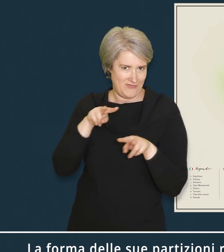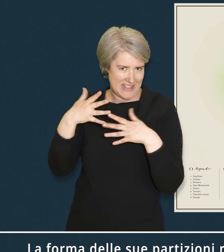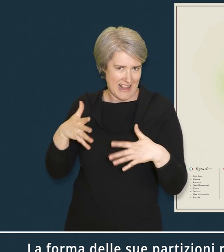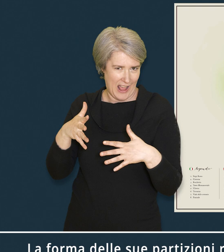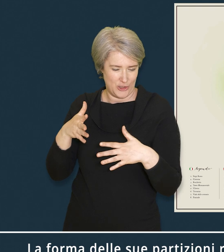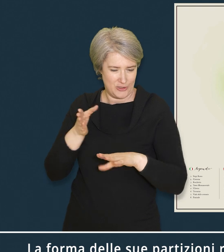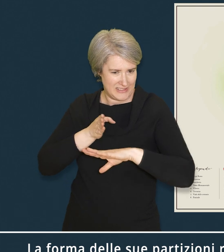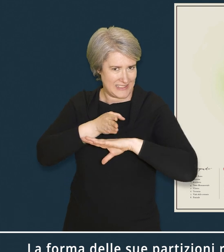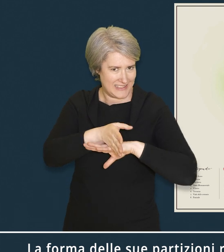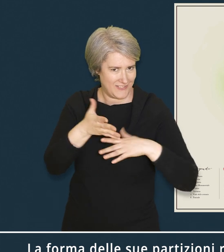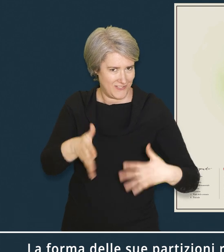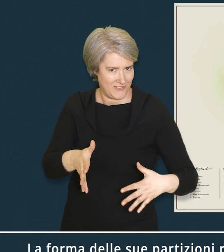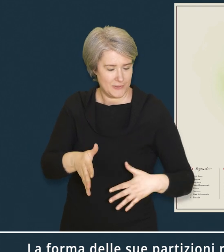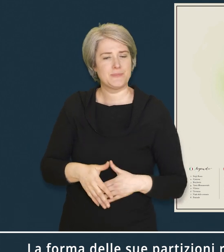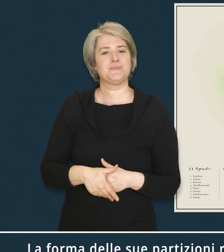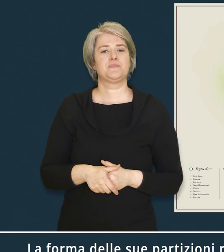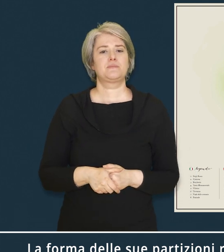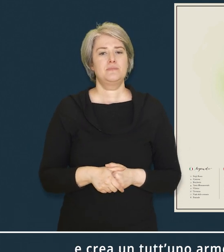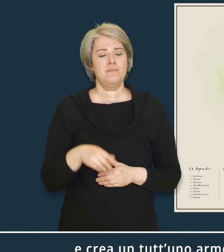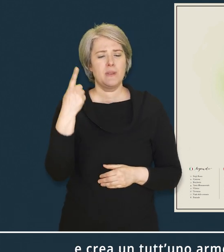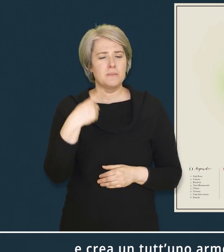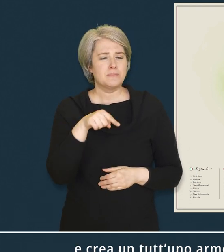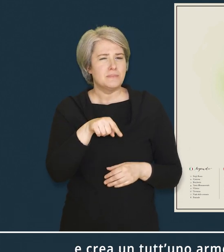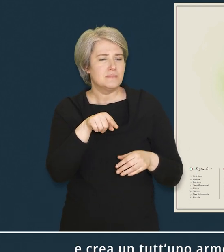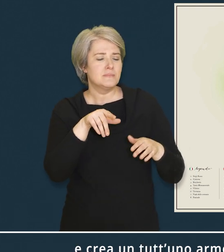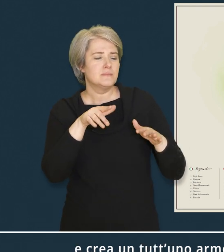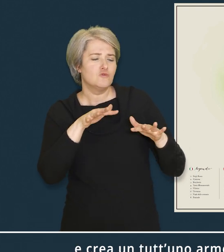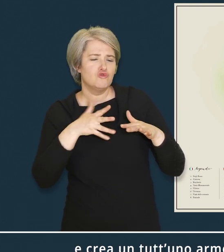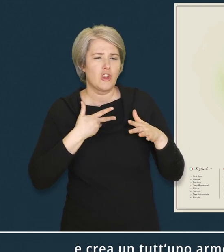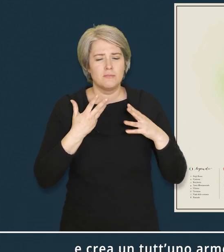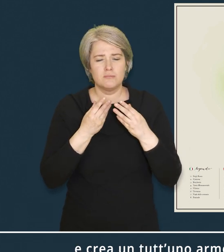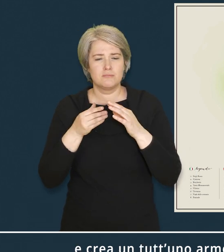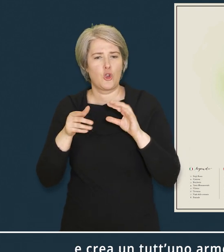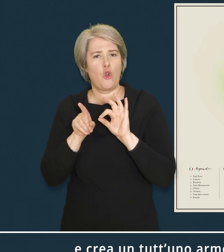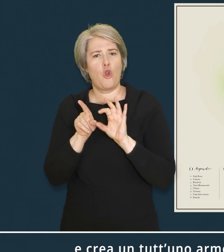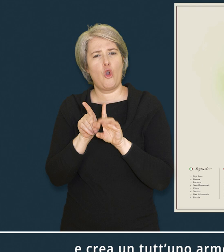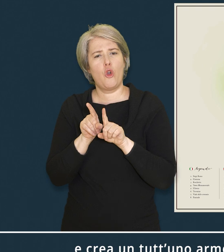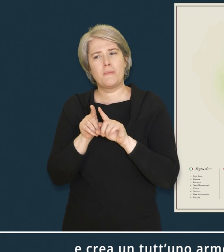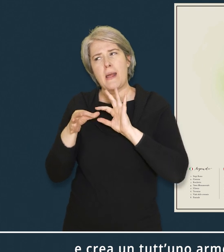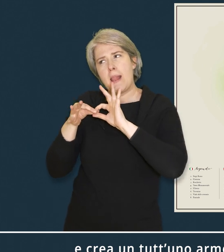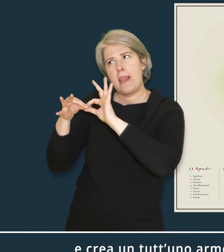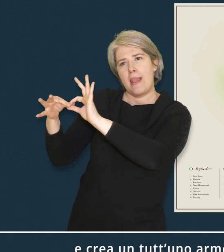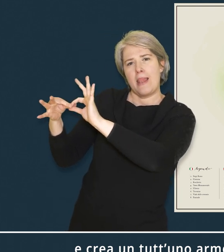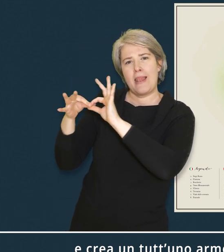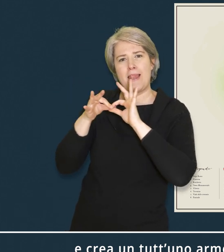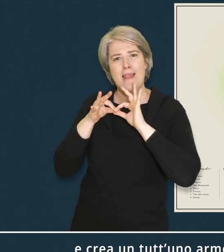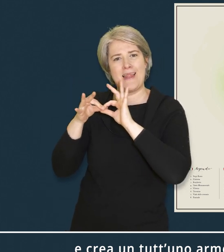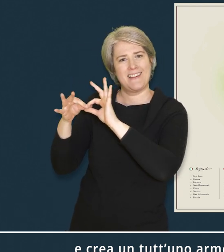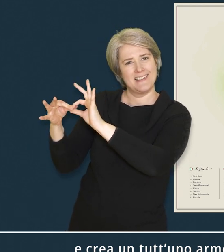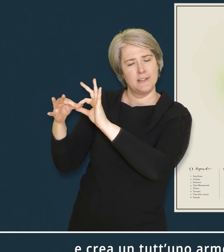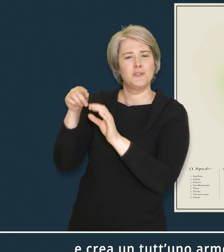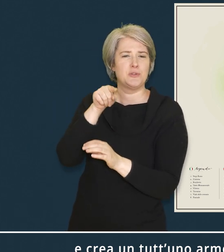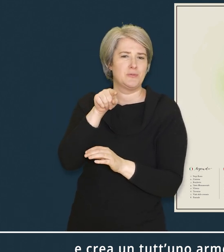hai visitato all'ingresso e crea un tutt'uno armonioso con le diverse zone che hai